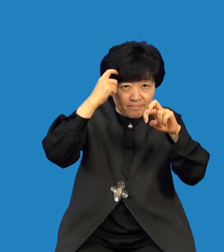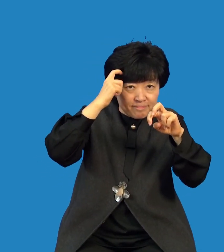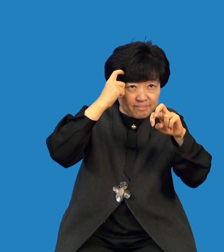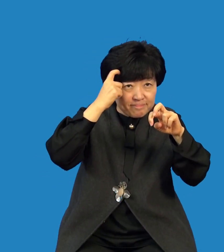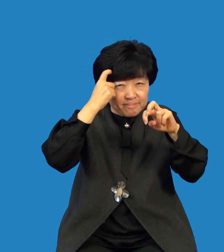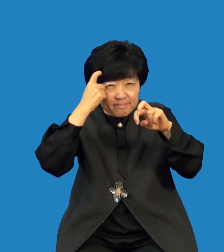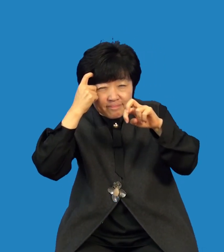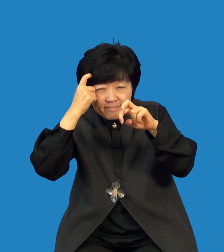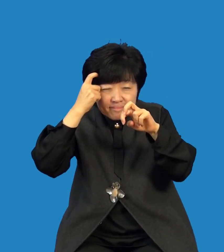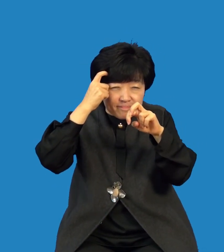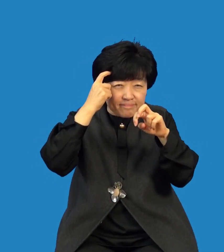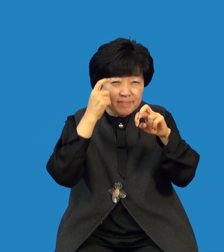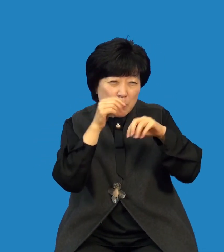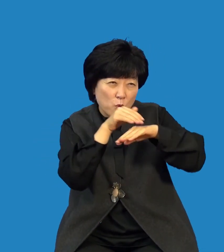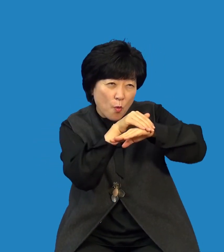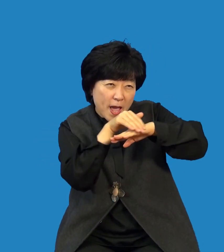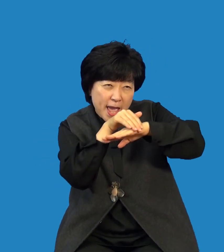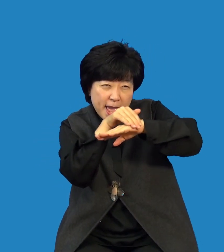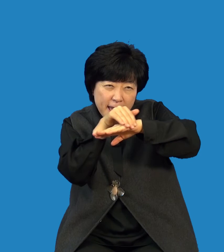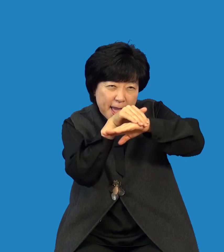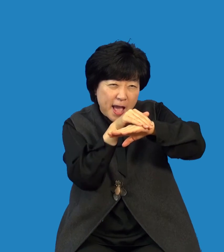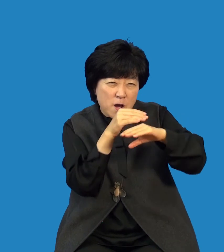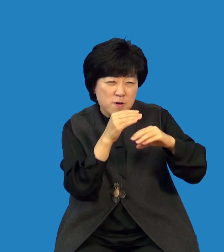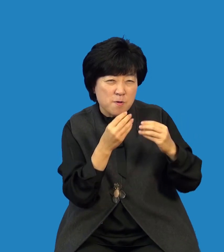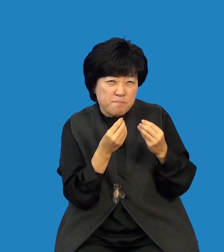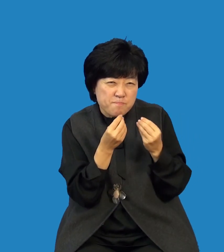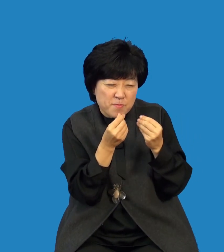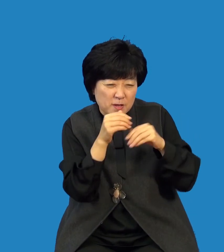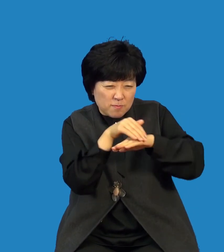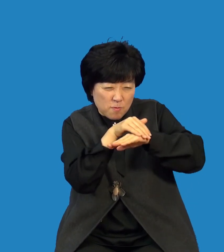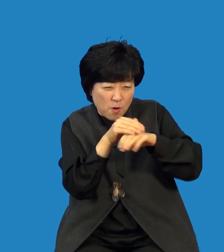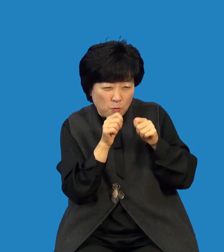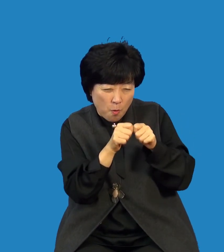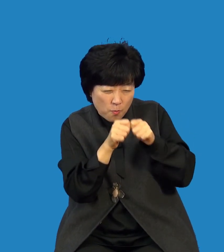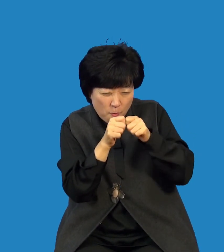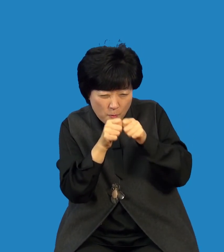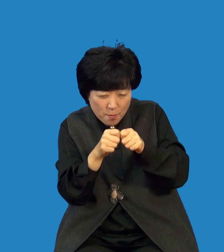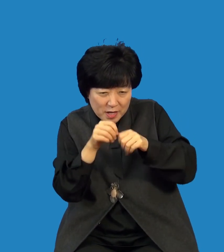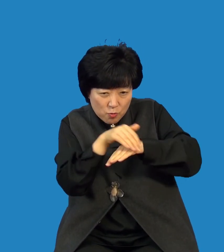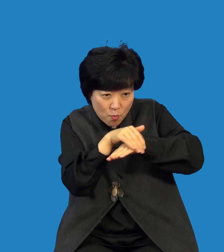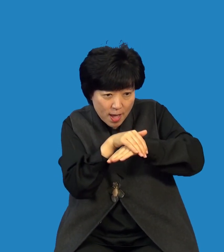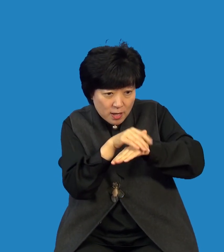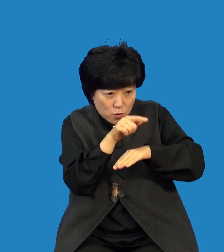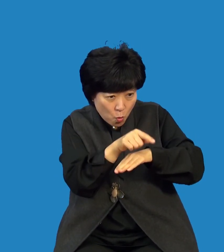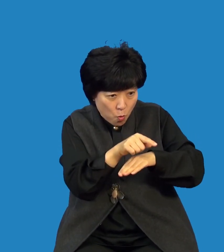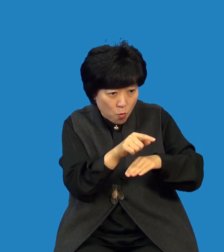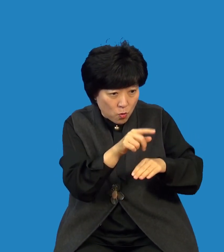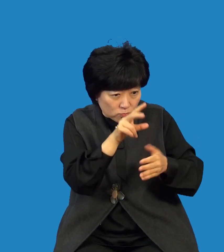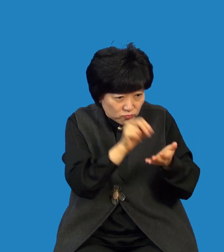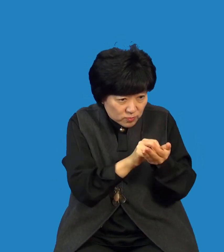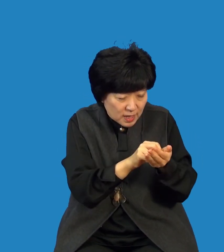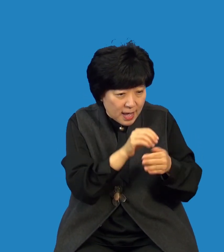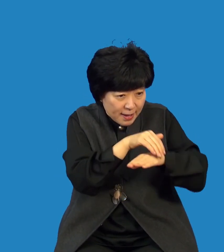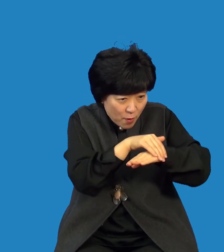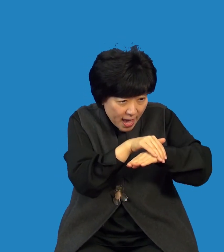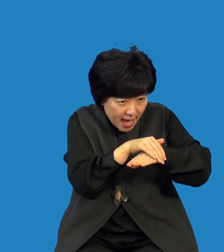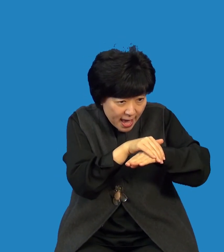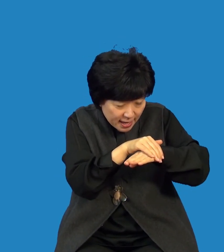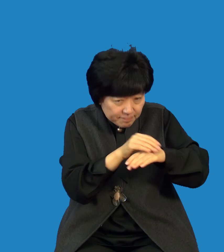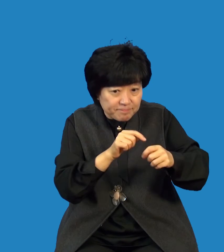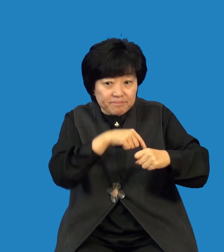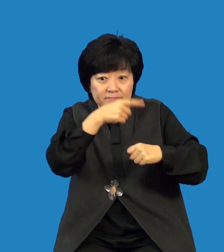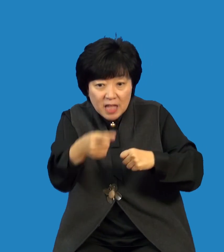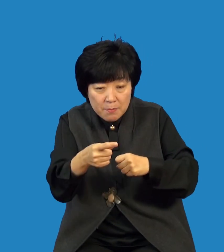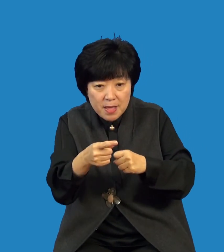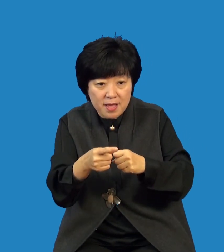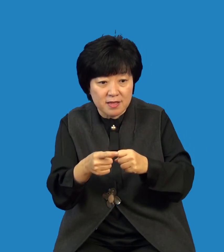그러니까 플랜 B라는 얘기를 하죠. 그러니까 뭔가 내가 하려던 게 안 됐으면 그 다음에 어떻게 할 건가, 플랜, 두 번째 플랜. 근데 저는 플랜 C까지 있어야만